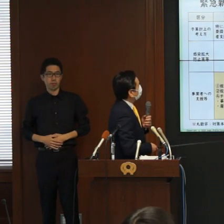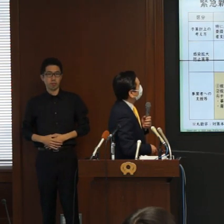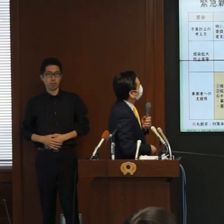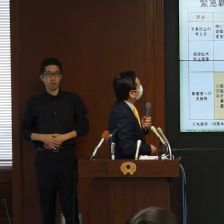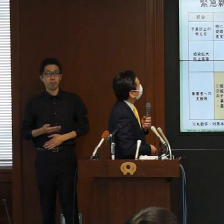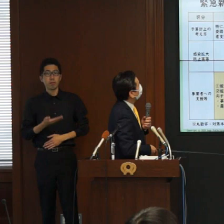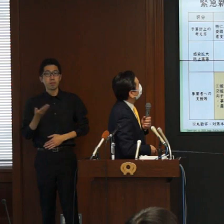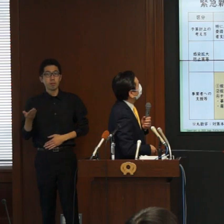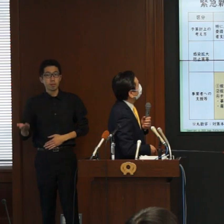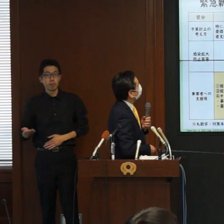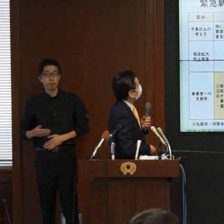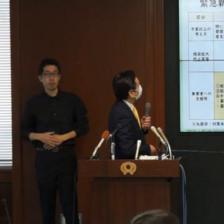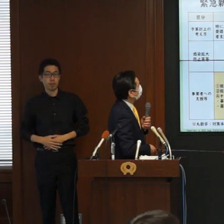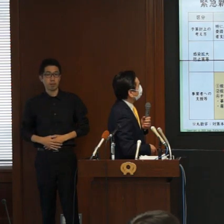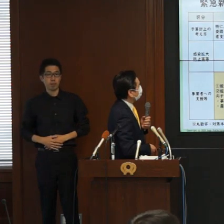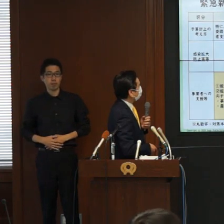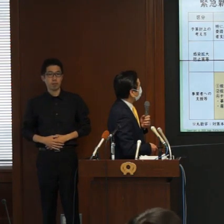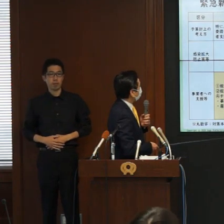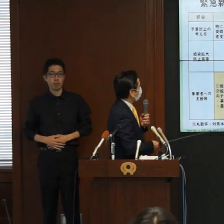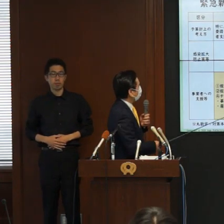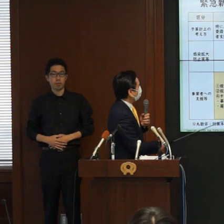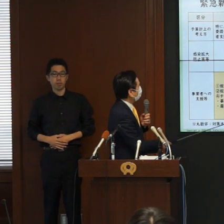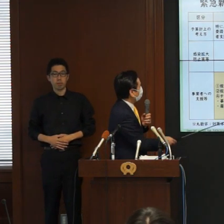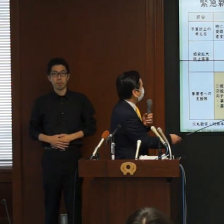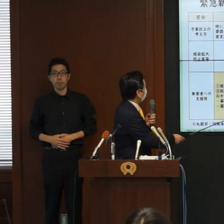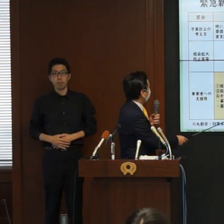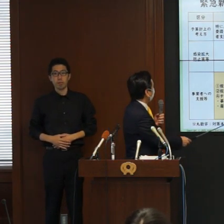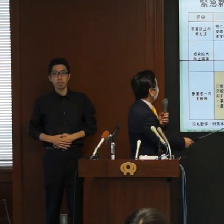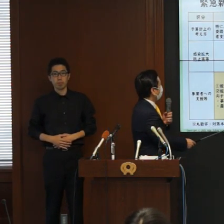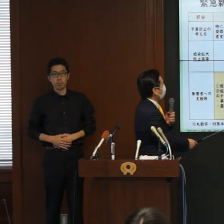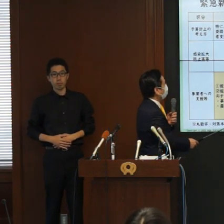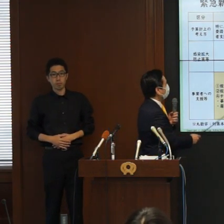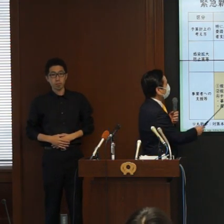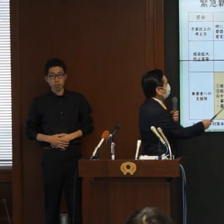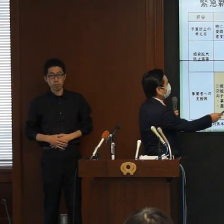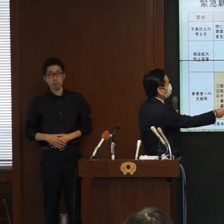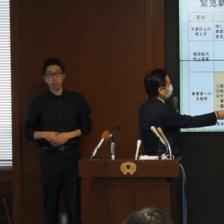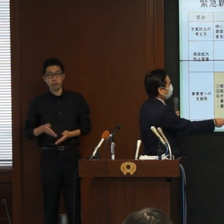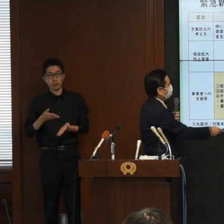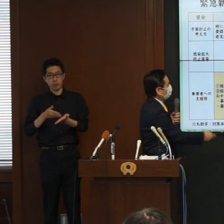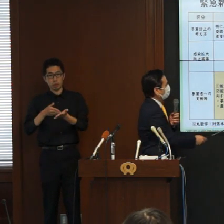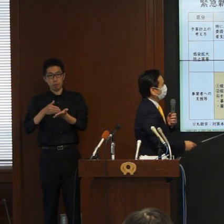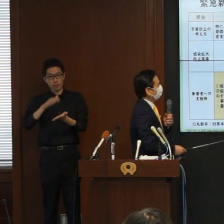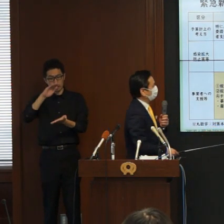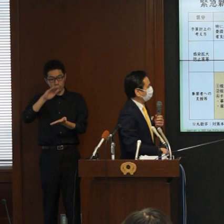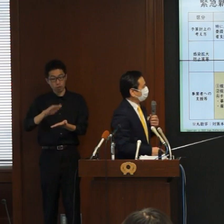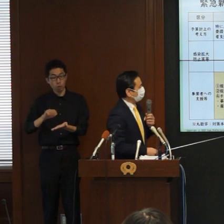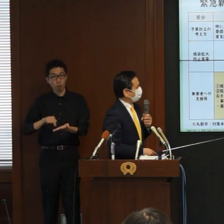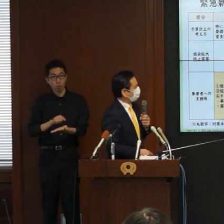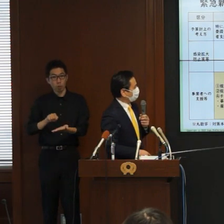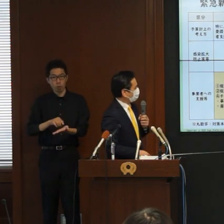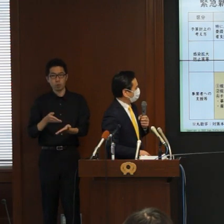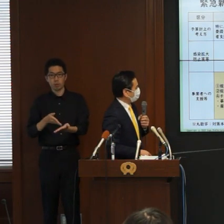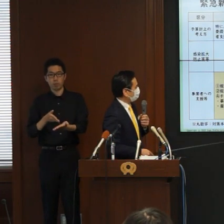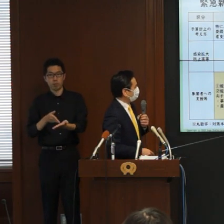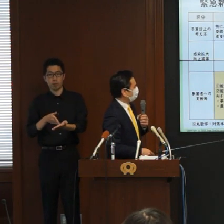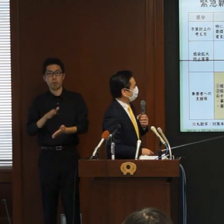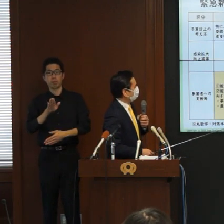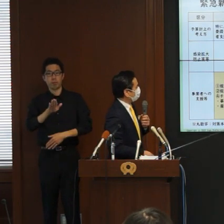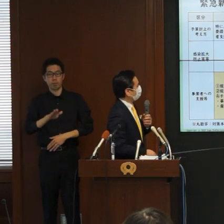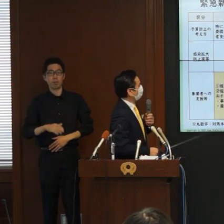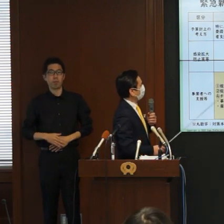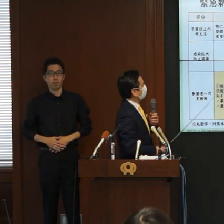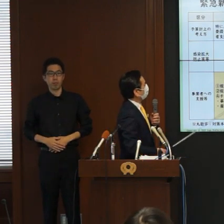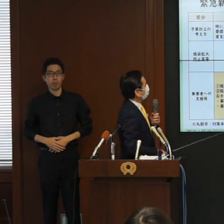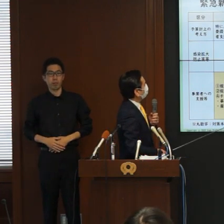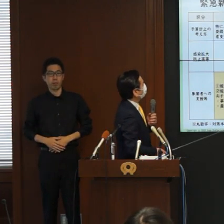はい。じゃあ続きまして、後半の、事業者への支援の部分についてのご説明をさせていただ